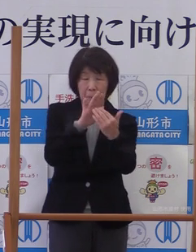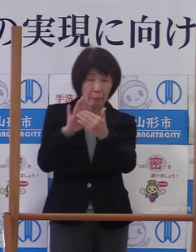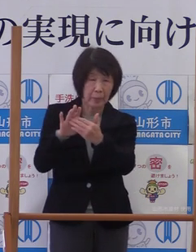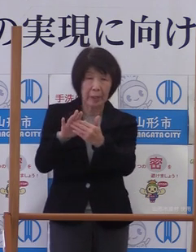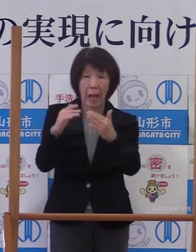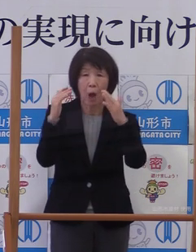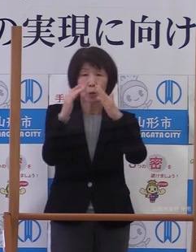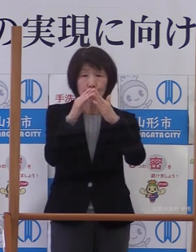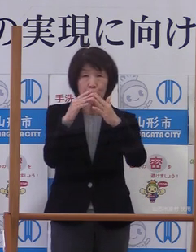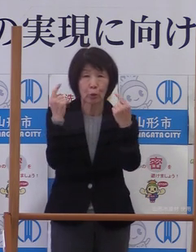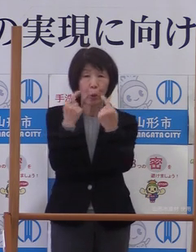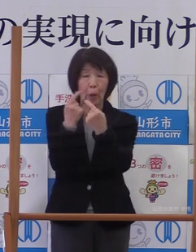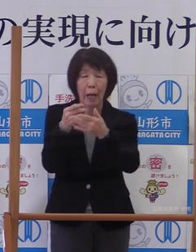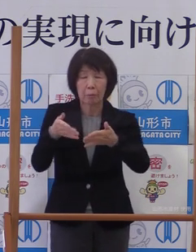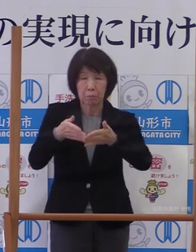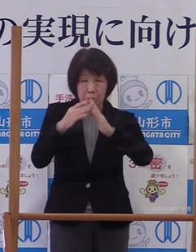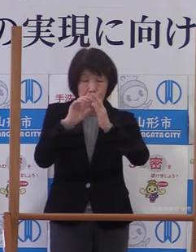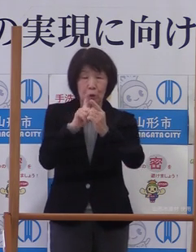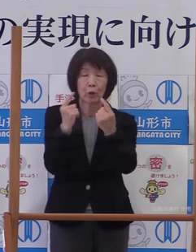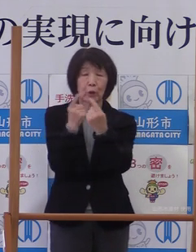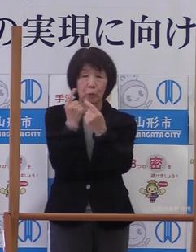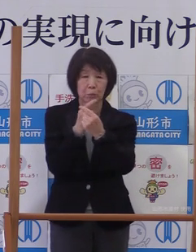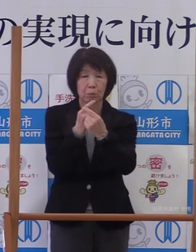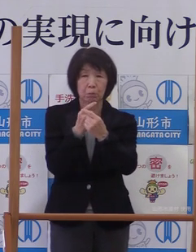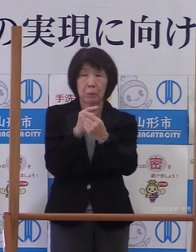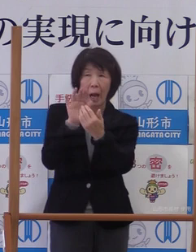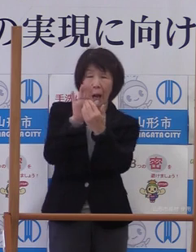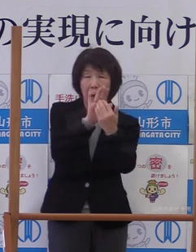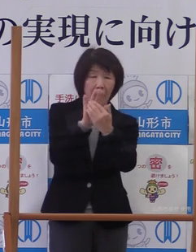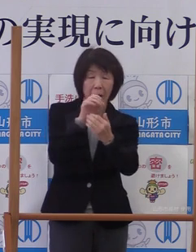住宅の建築等に対し補助を行います。